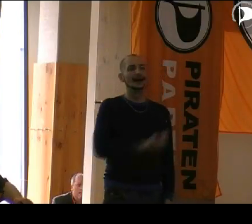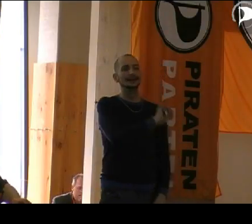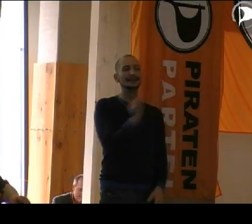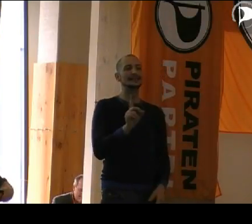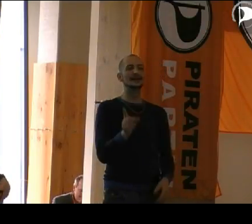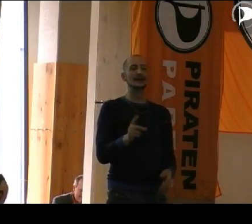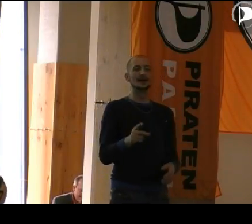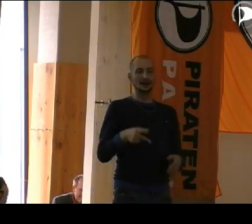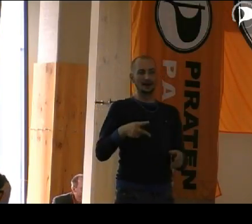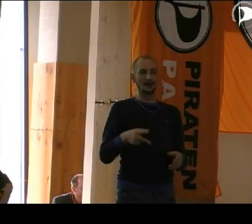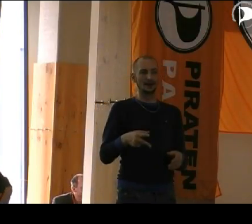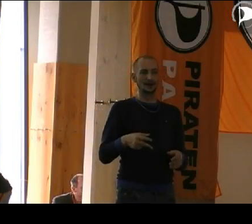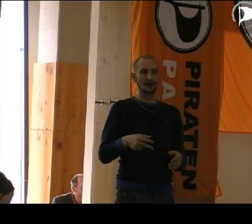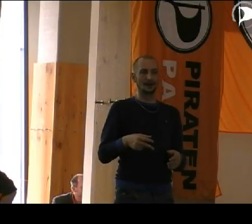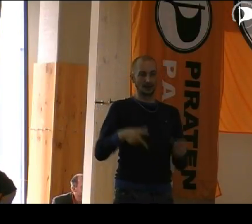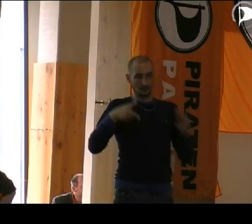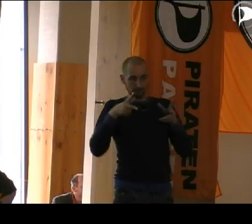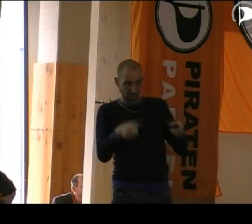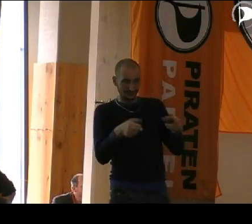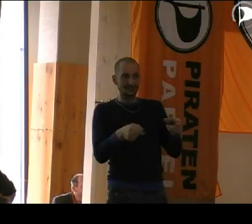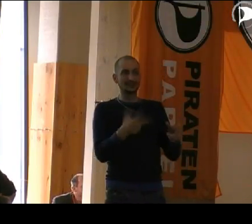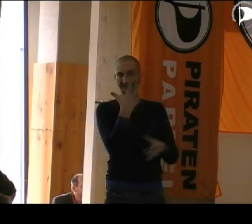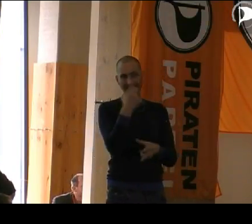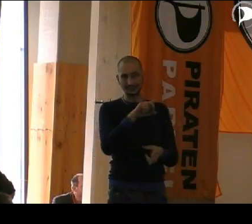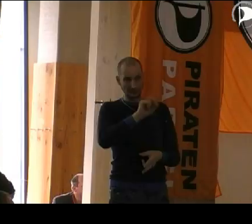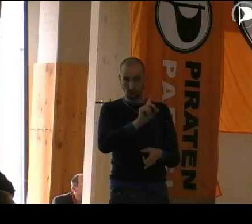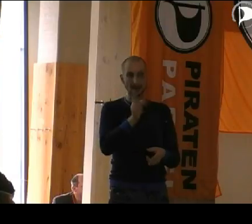weil wir haben zwei boote